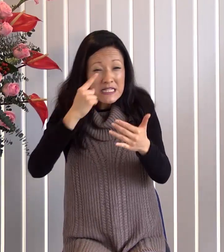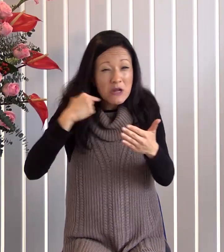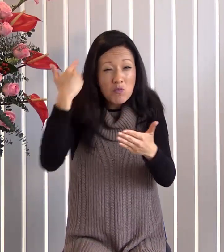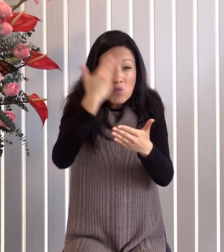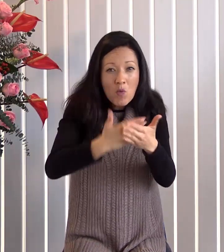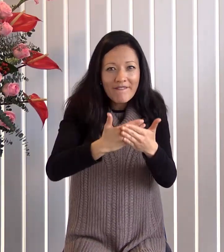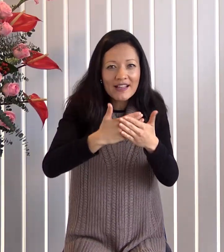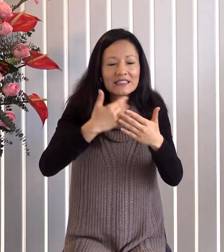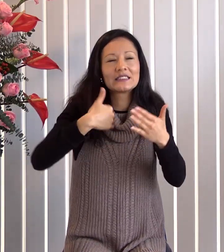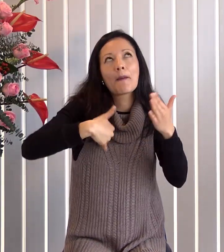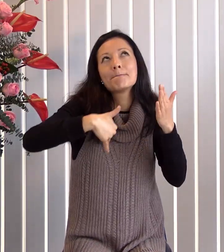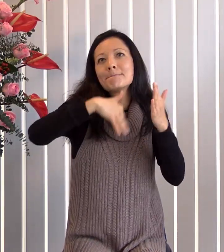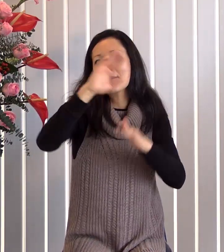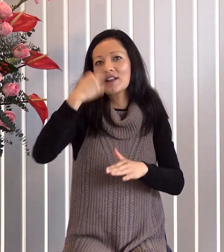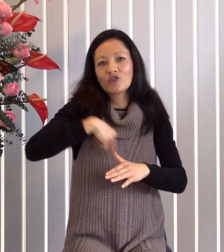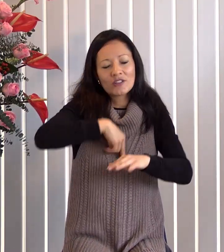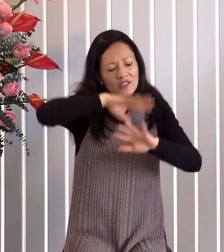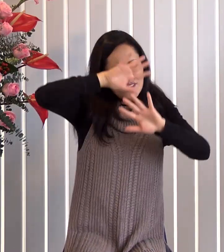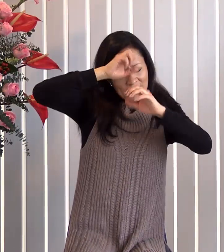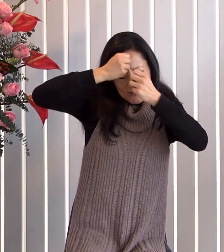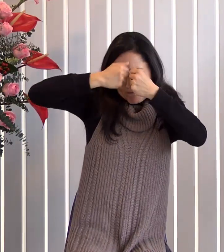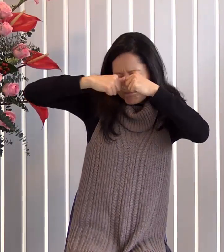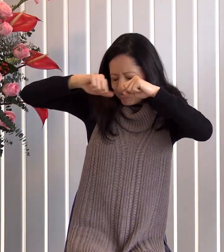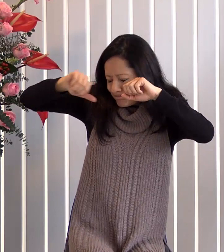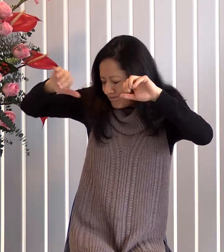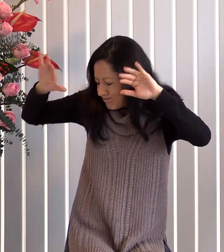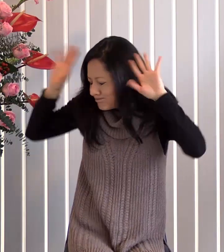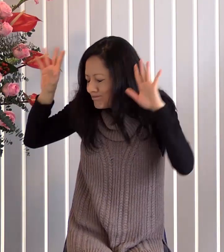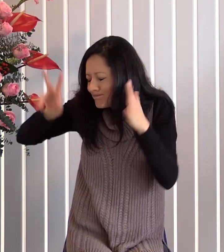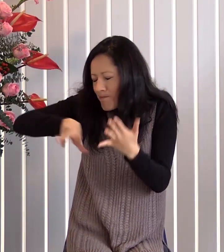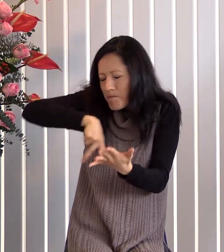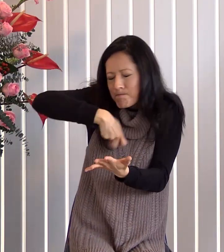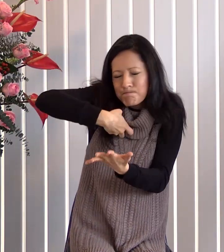nosotros nos arrojemos al piso y le digamos: Señor,